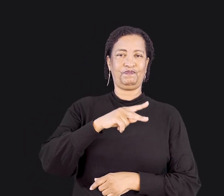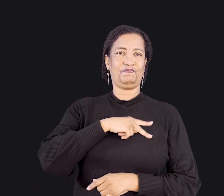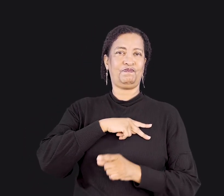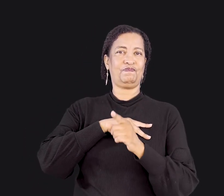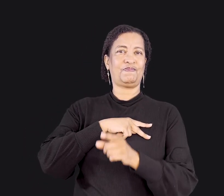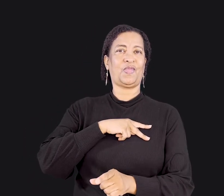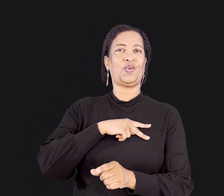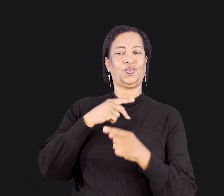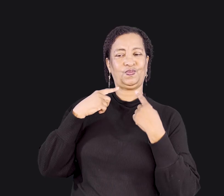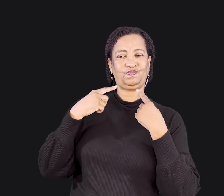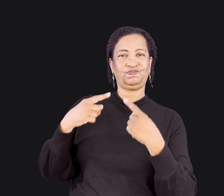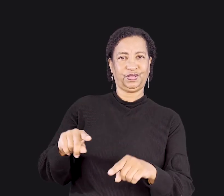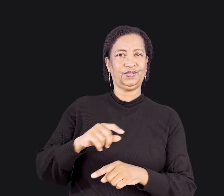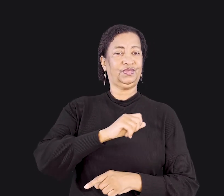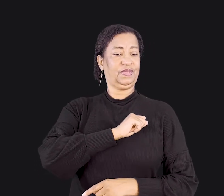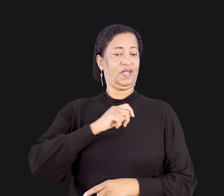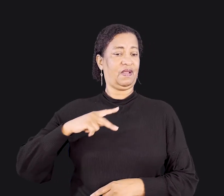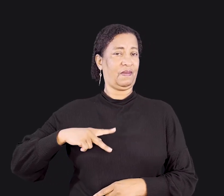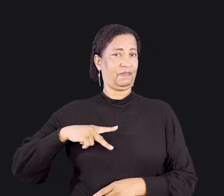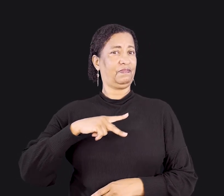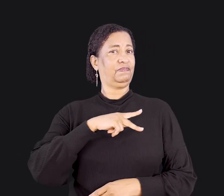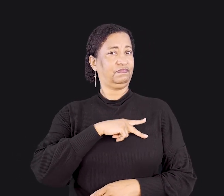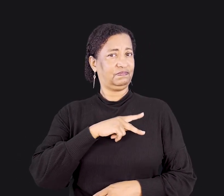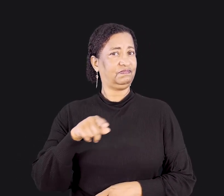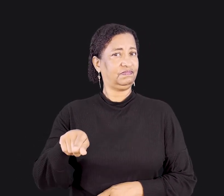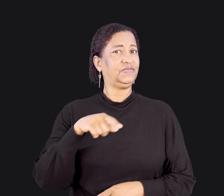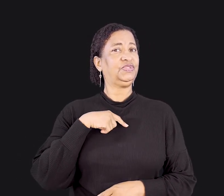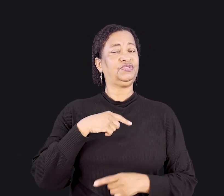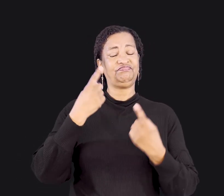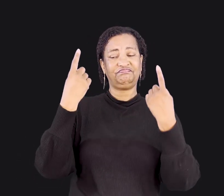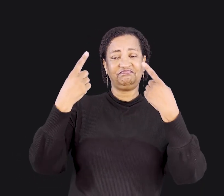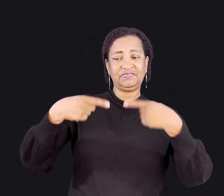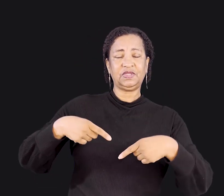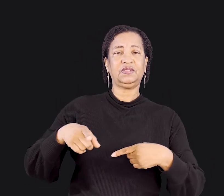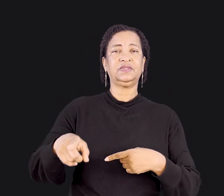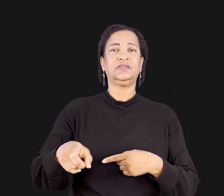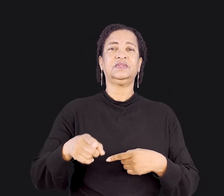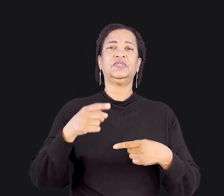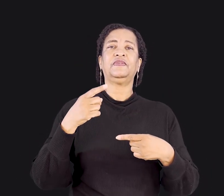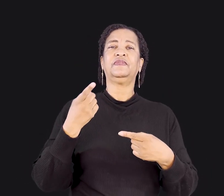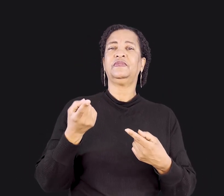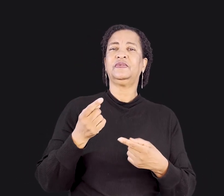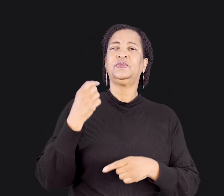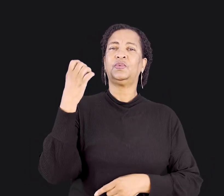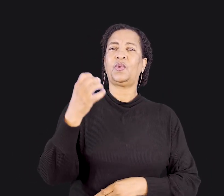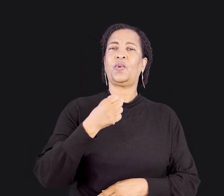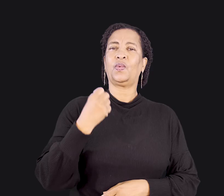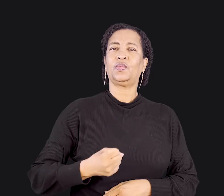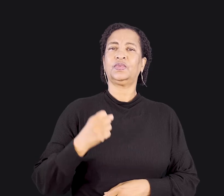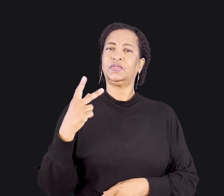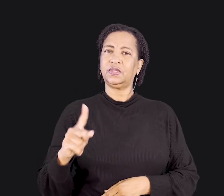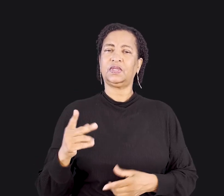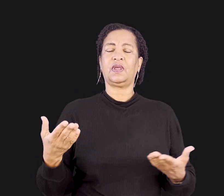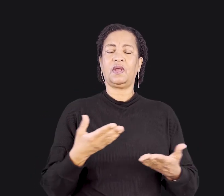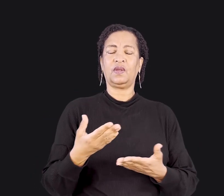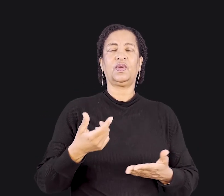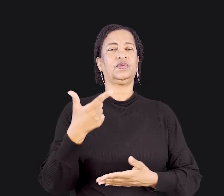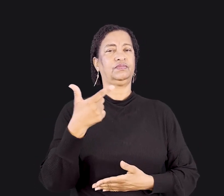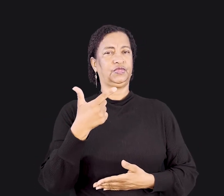suas credenciais como apóstolo, desafiando sua autoridade. Agora que estamos finalizando o estudo de 2 Coríntios, certifique-se de